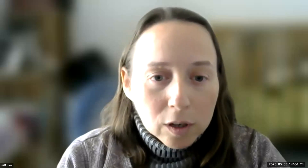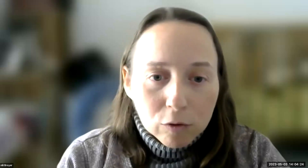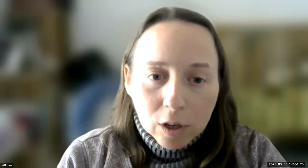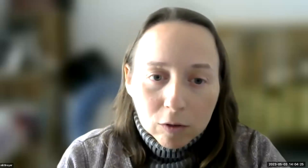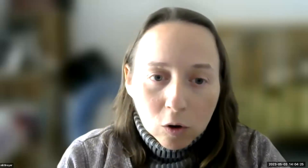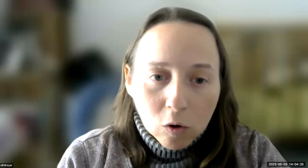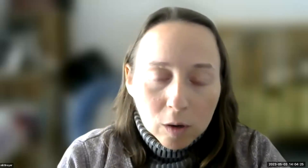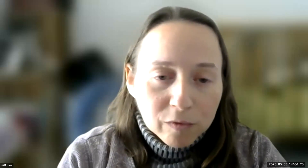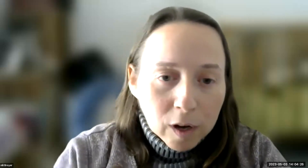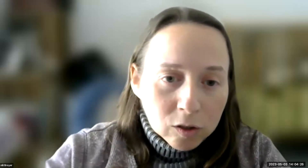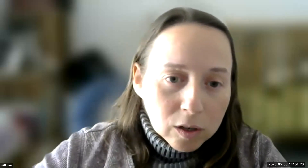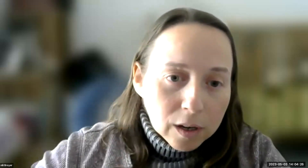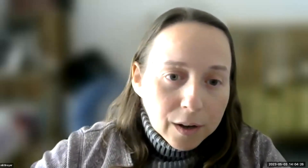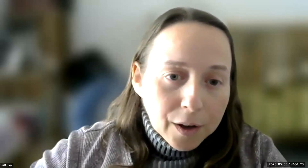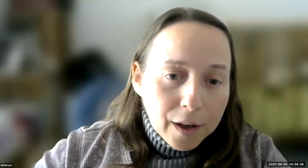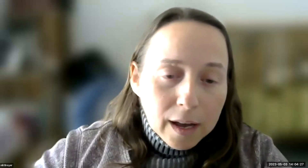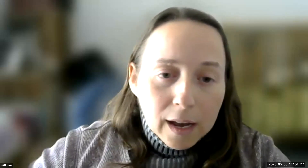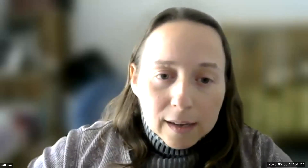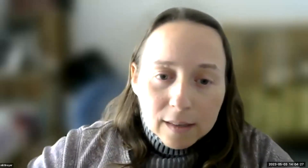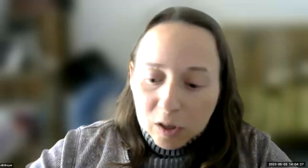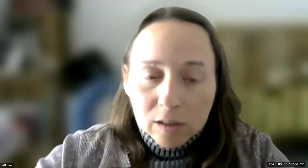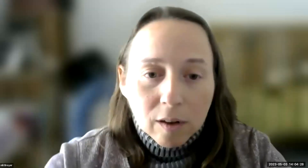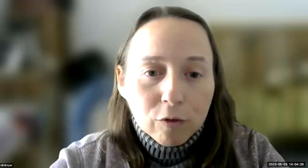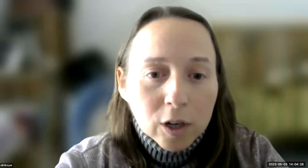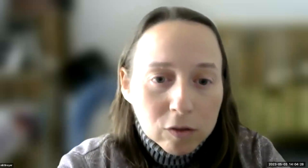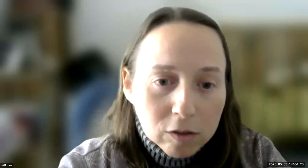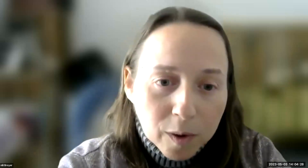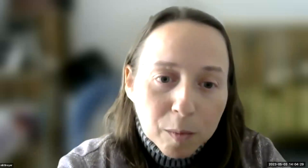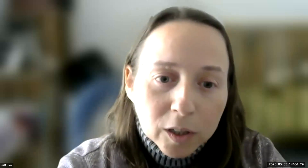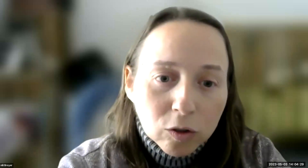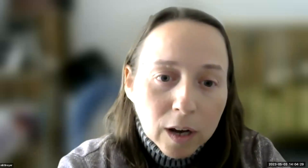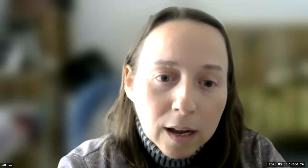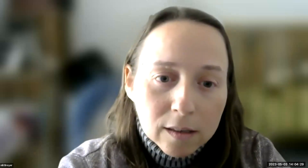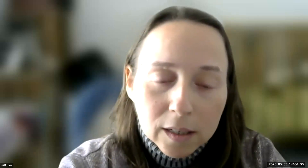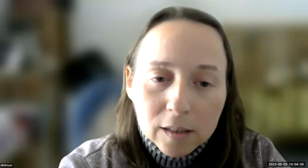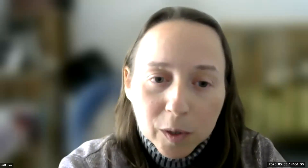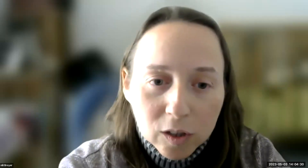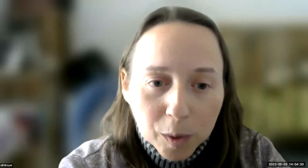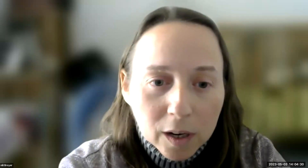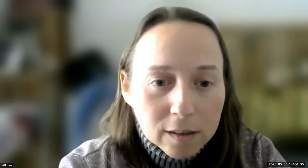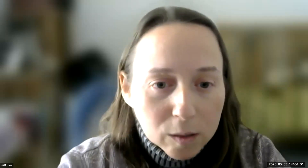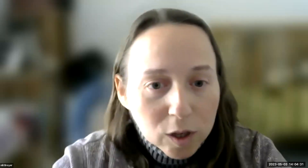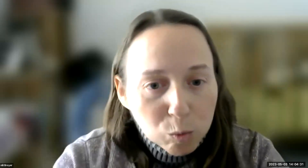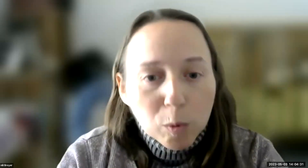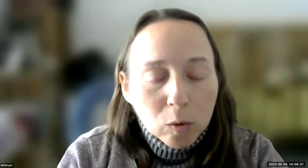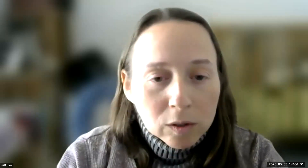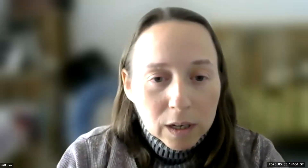ילווה אותנו לאורך כל המפגש אז למי שהצטרפו אלינו זאת הפעם הראשונה, אז אני אספר שהמרכז לדימודי מוגבלות